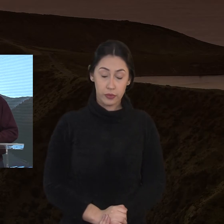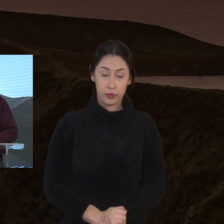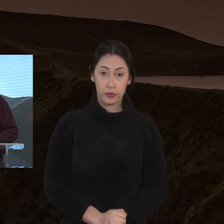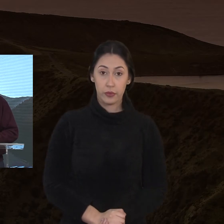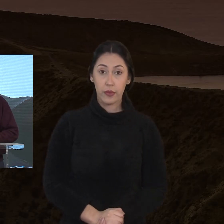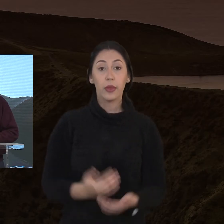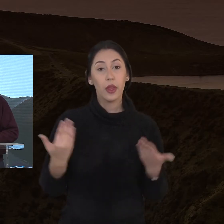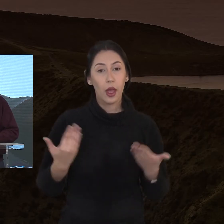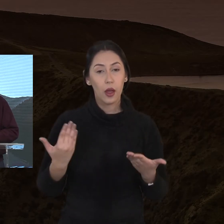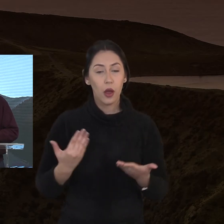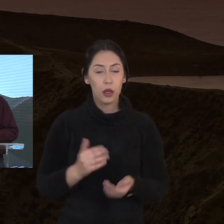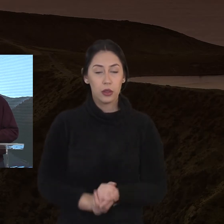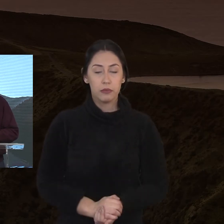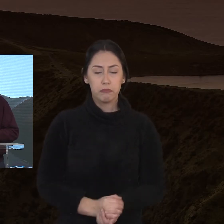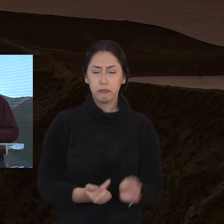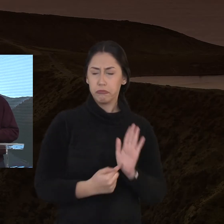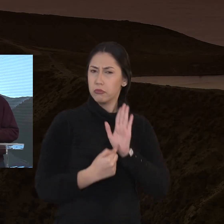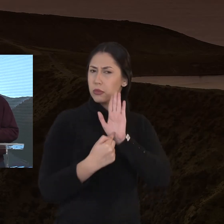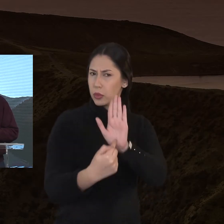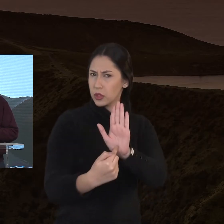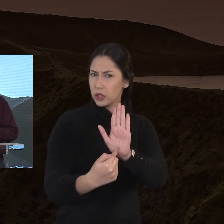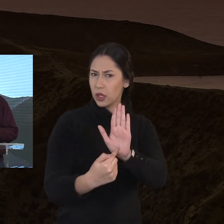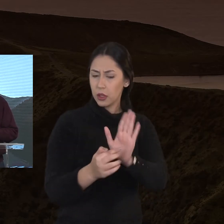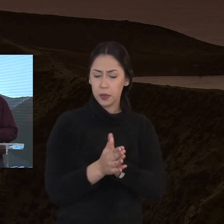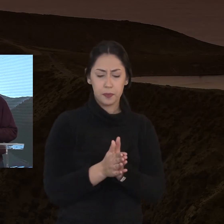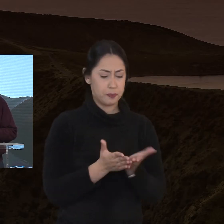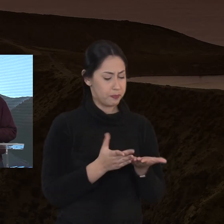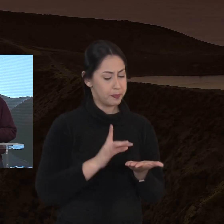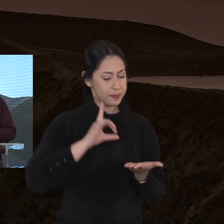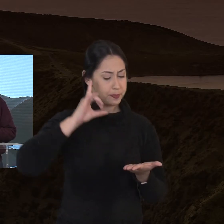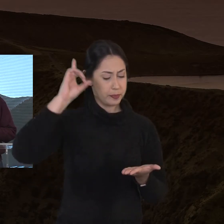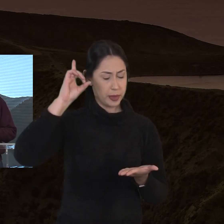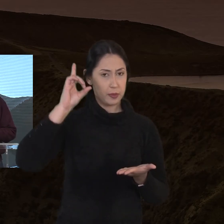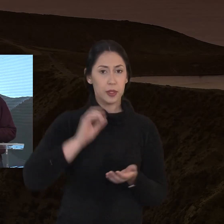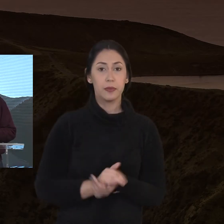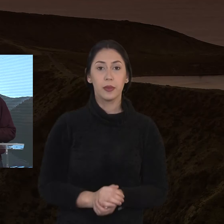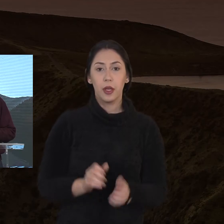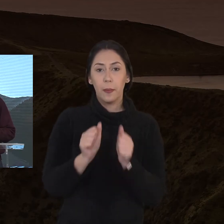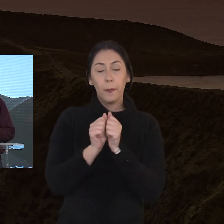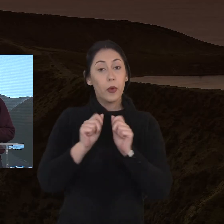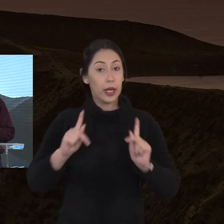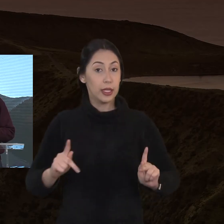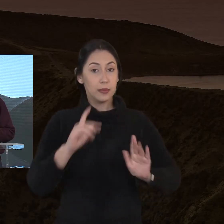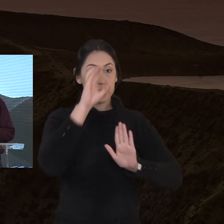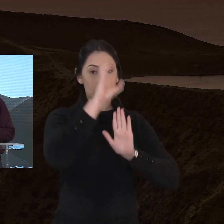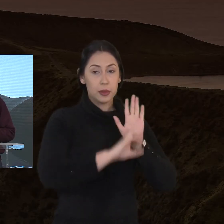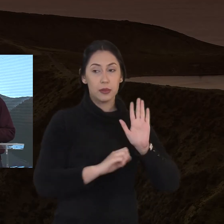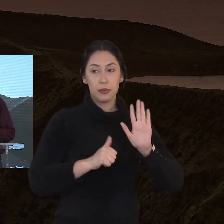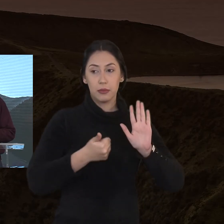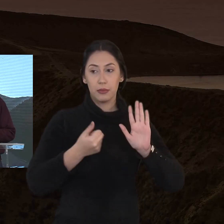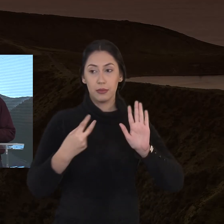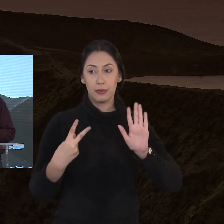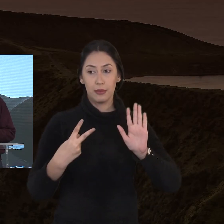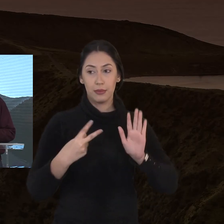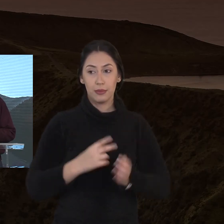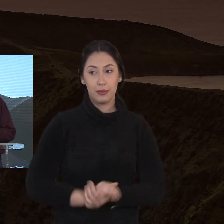vamos agora ver algo na bíblia vamos ler apocalipse 12